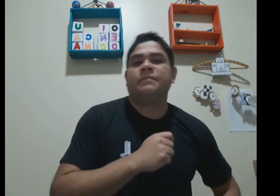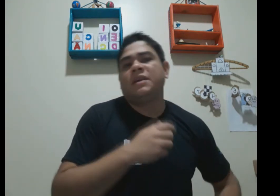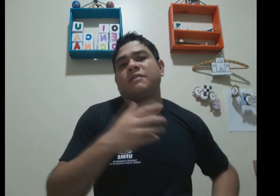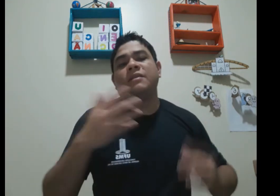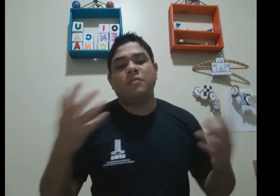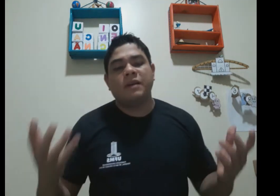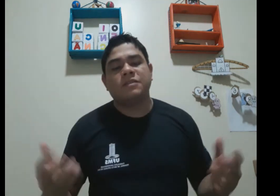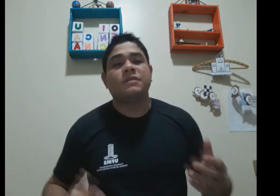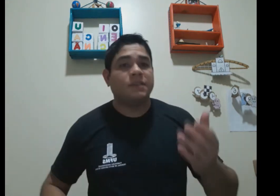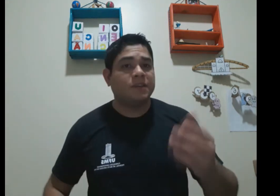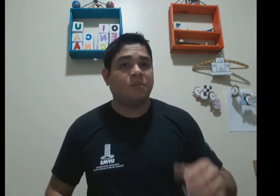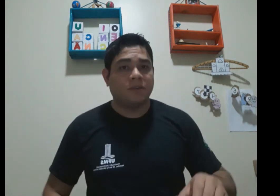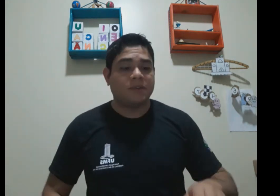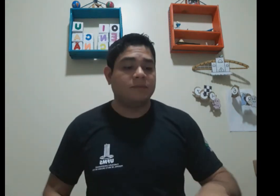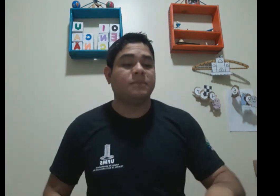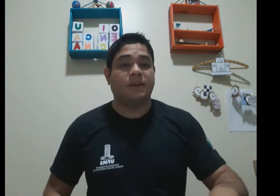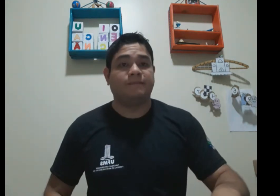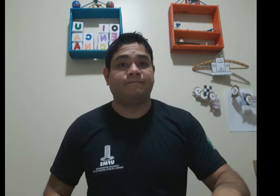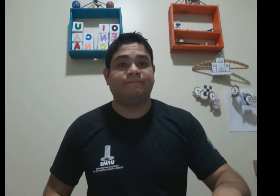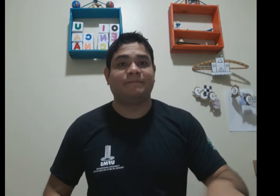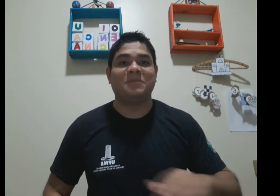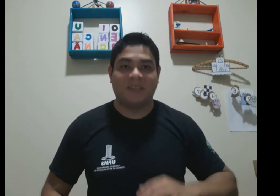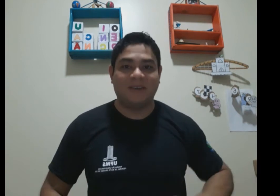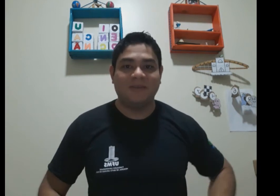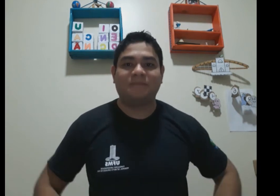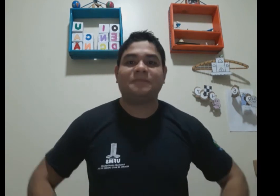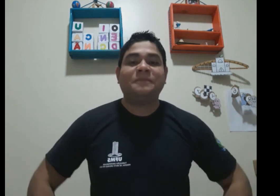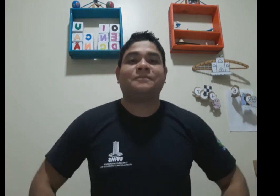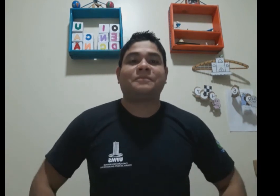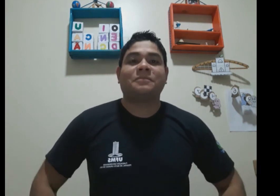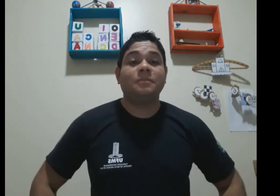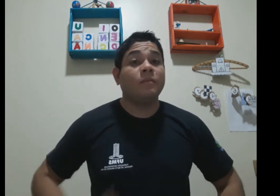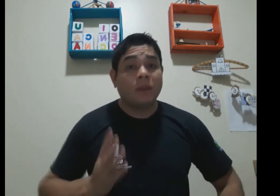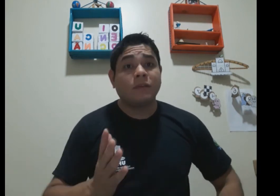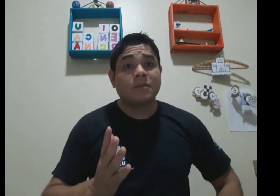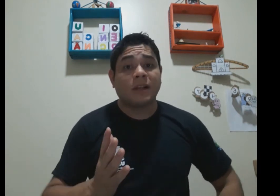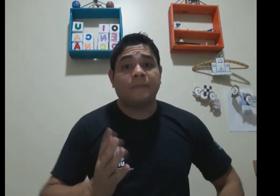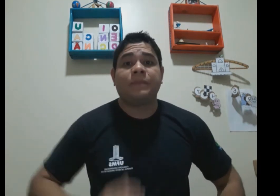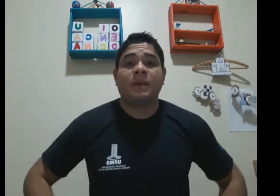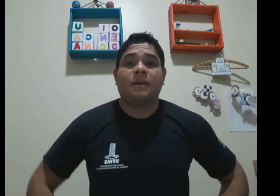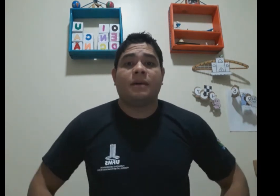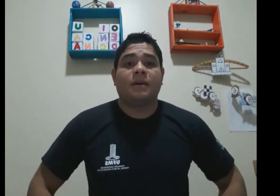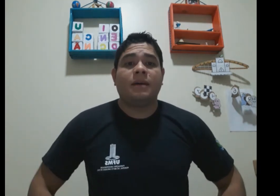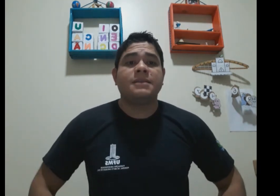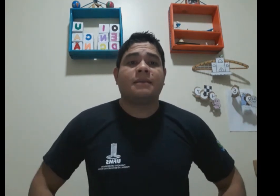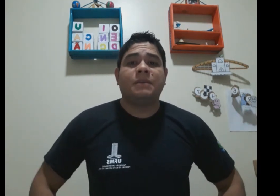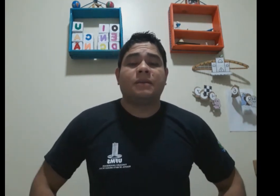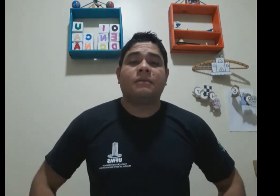que eventualmente vocês possam ter, certo? Então vamos lá. Esse capítulo vai